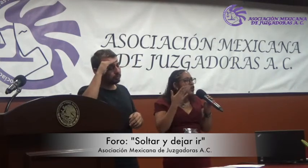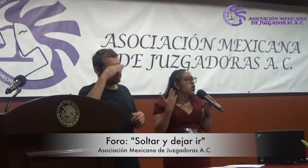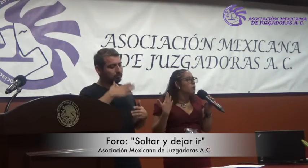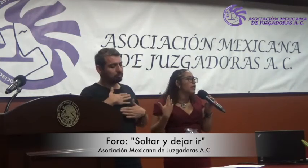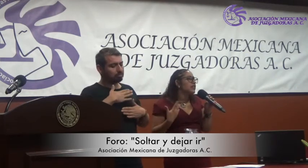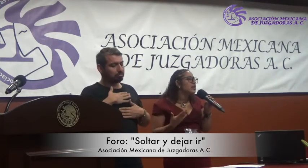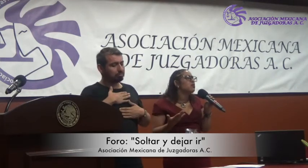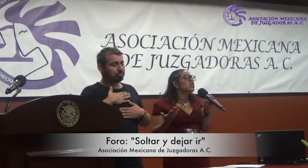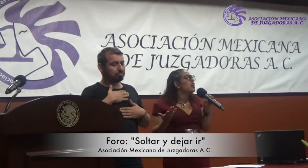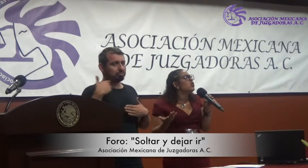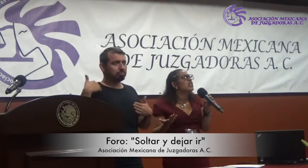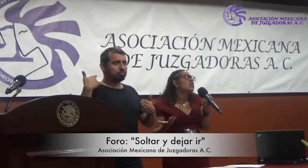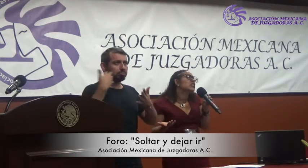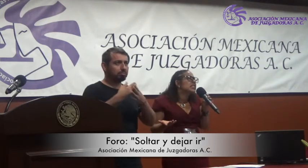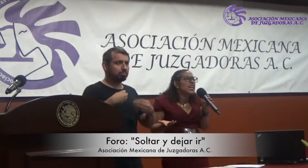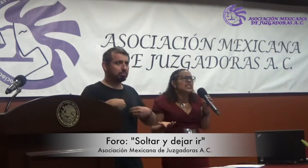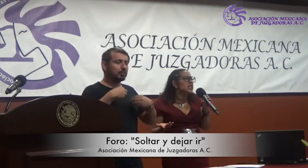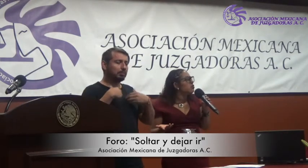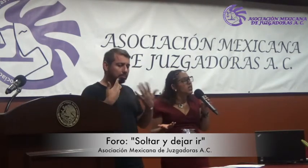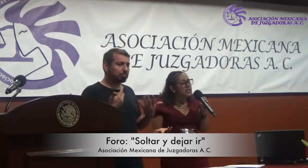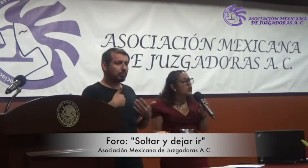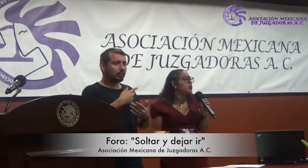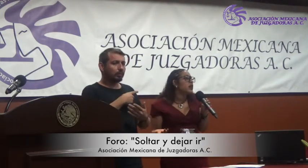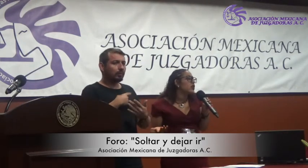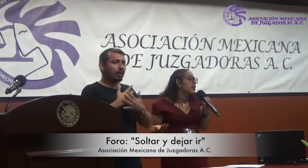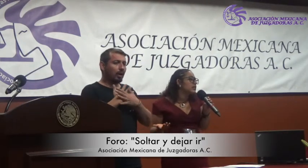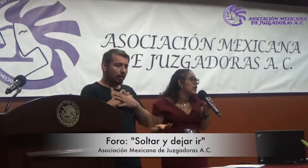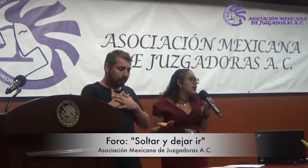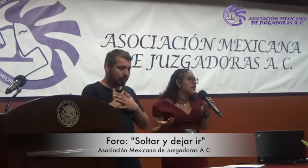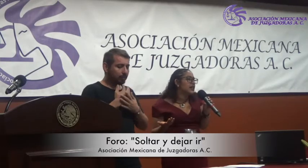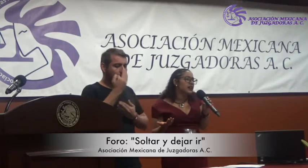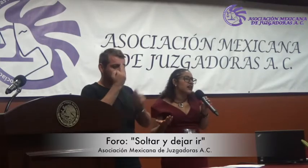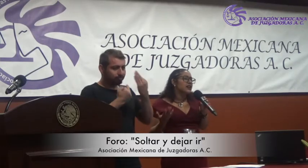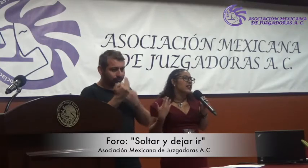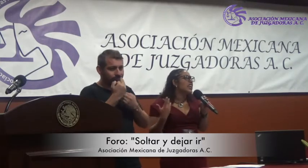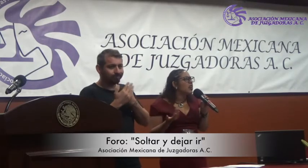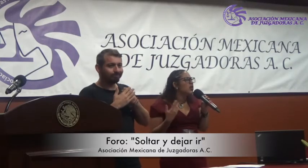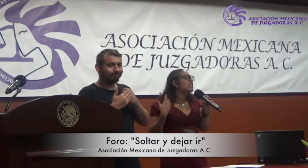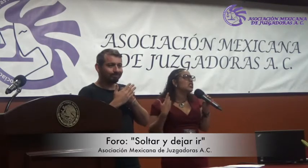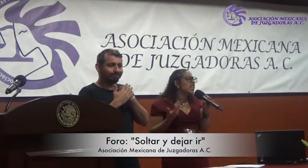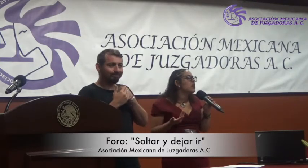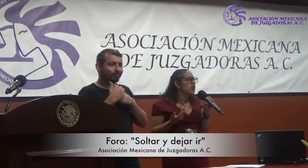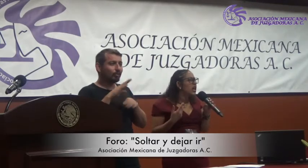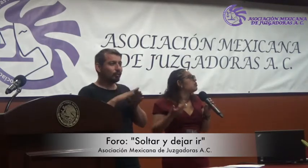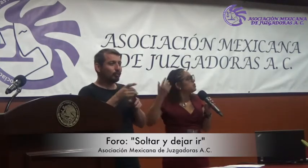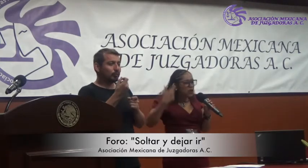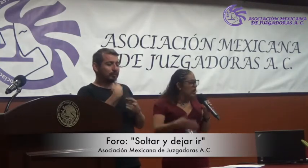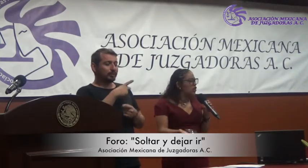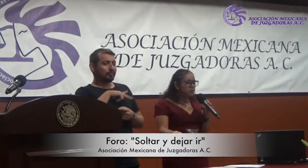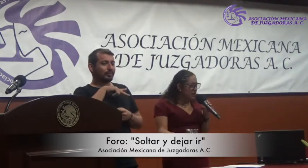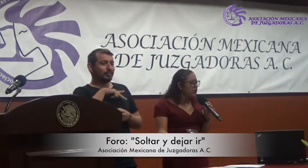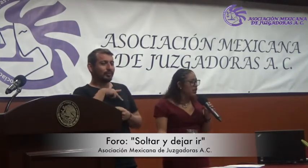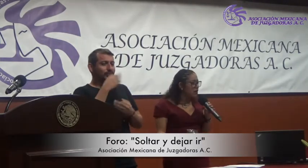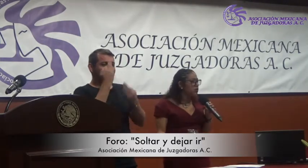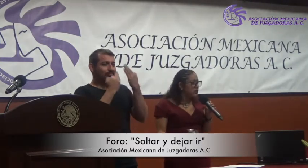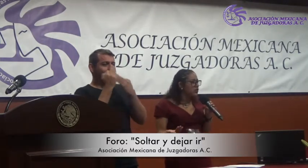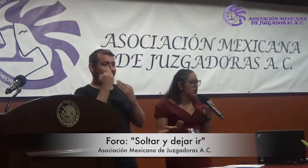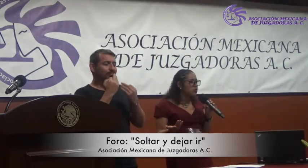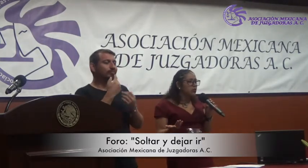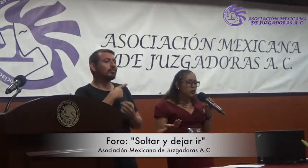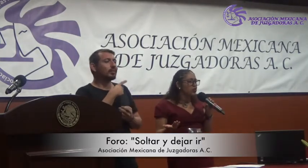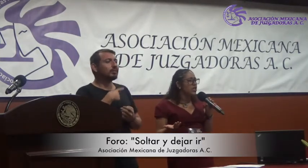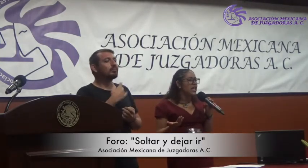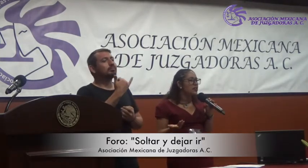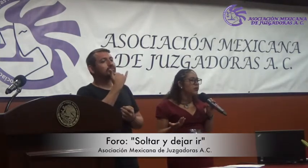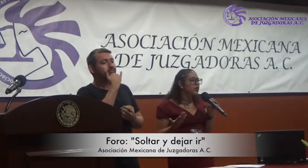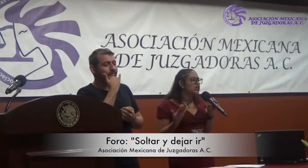perdonamos, comprendimos que algunas cosas que hicimos así tuvieron que ser y que algunas nos equivocamos, pero que nos perdonamos y nos